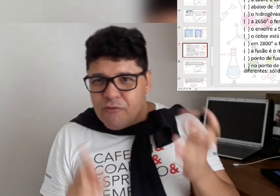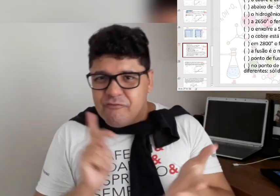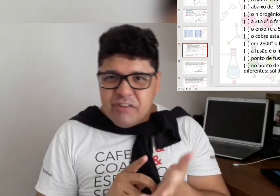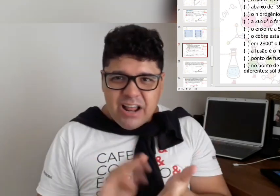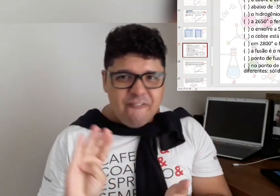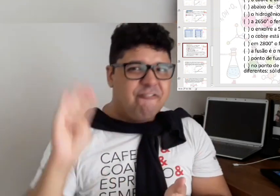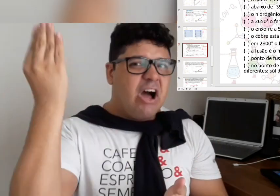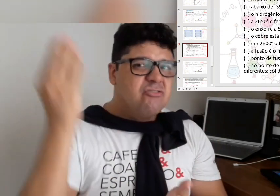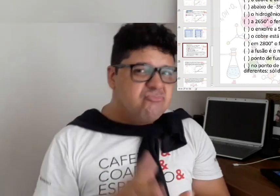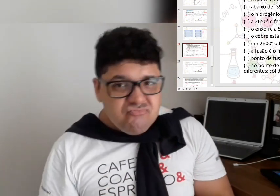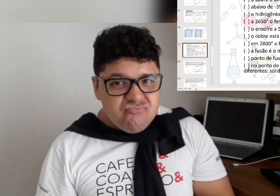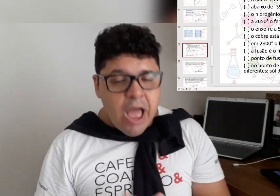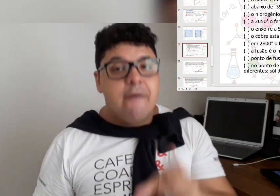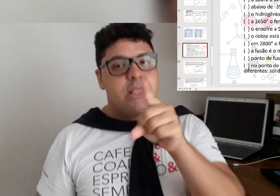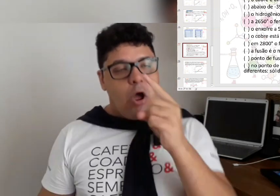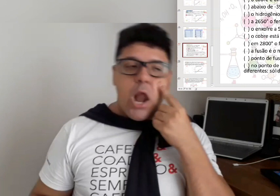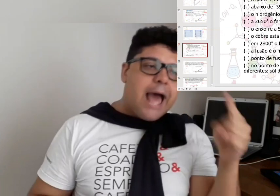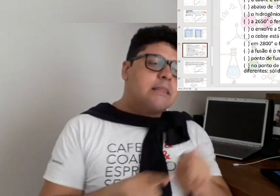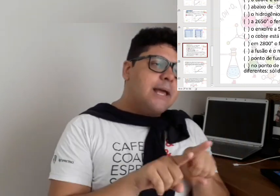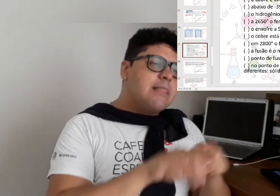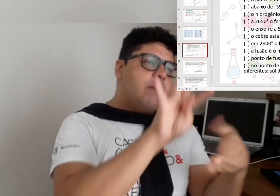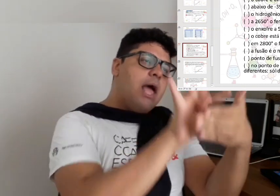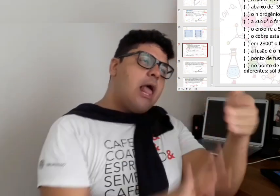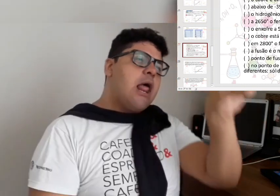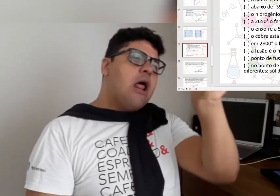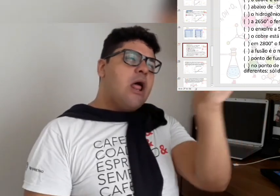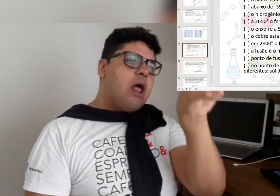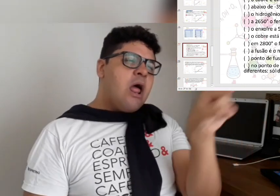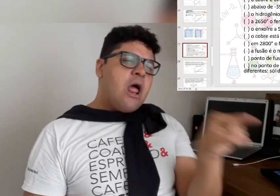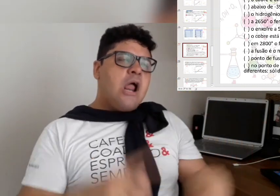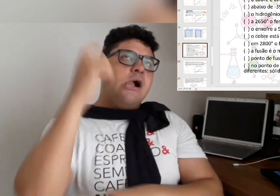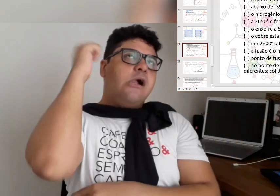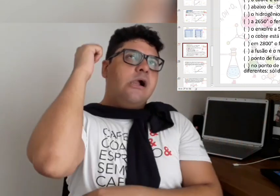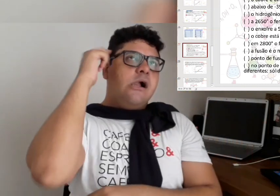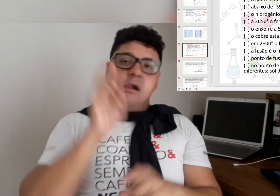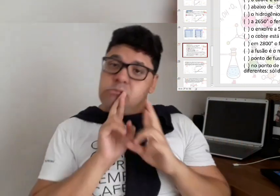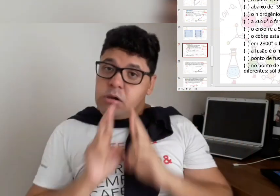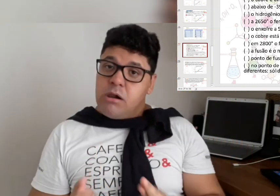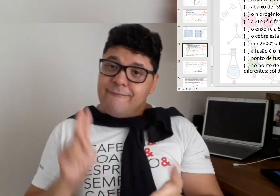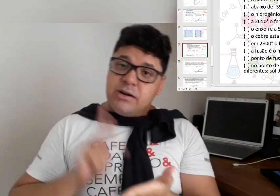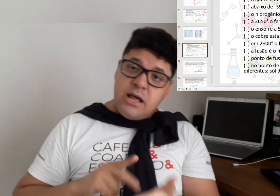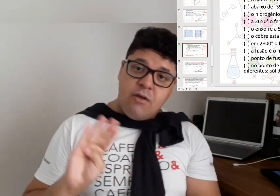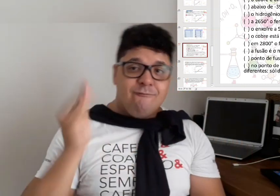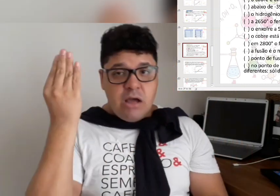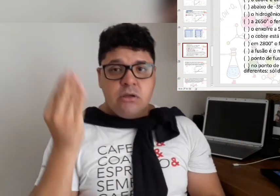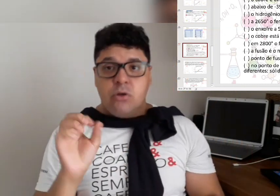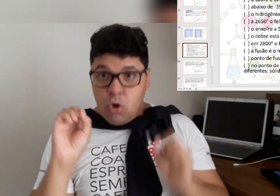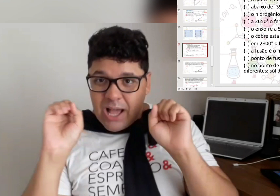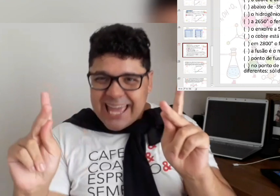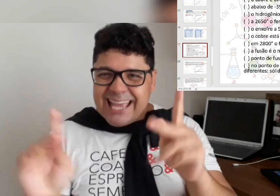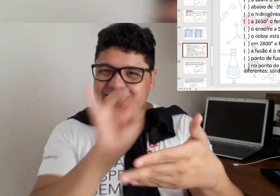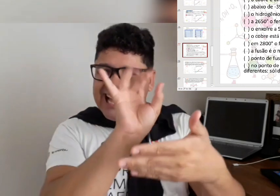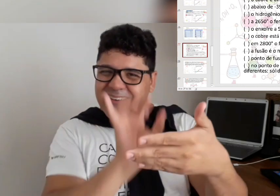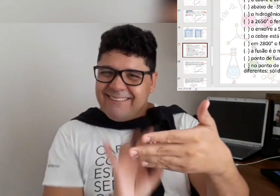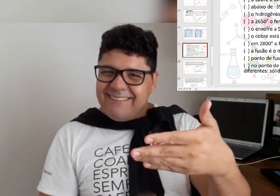A 39 graus negativos, o mercúrio está em que estado físico? Se ele estiver líquido, você vai pôr verdadeiro. Se não, você vai pôr